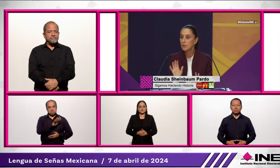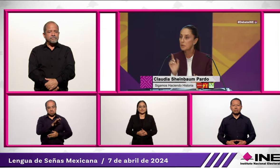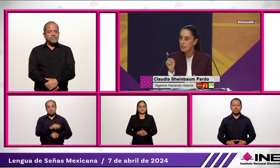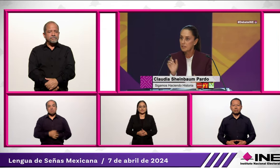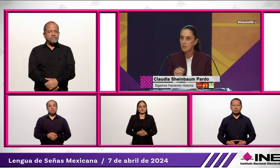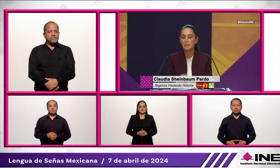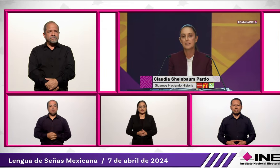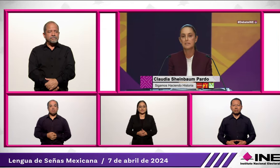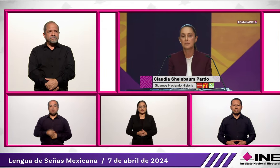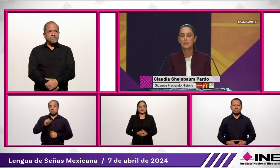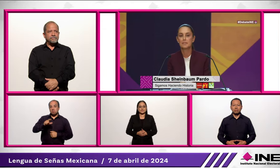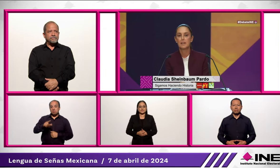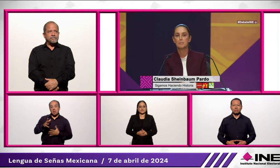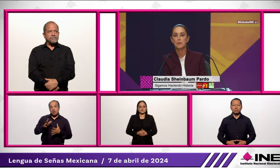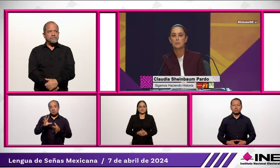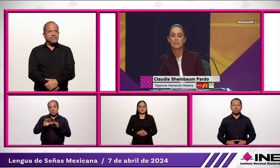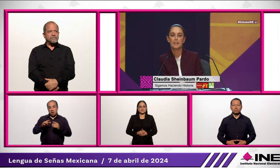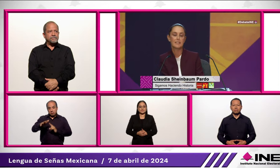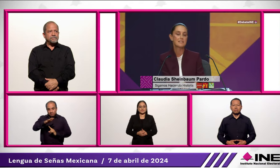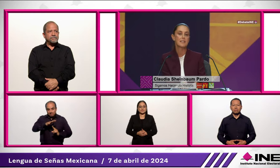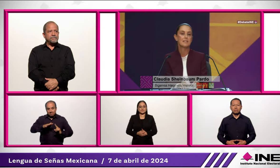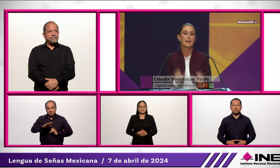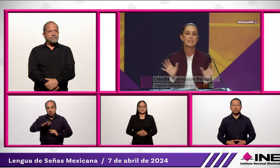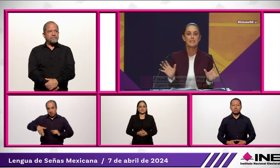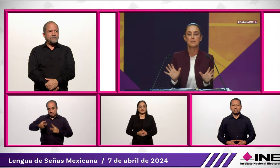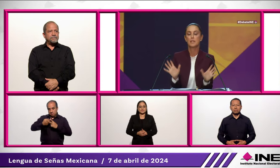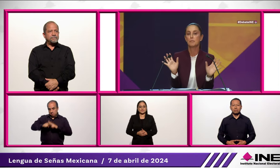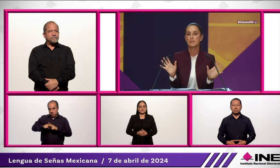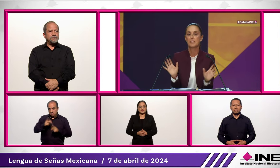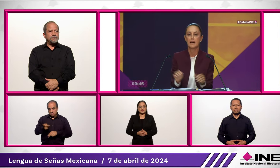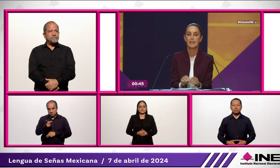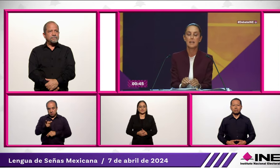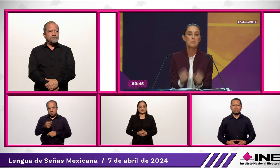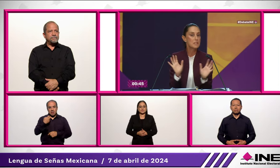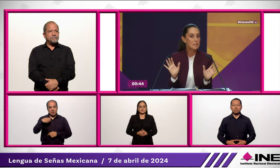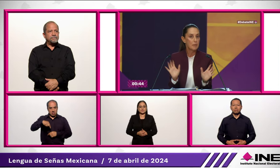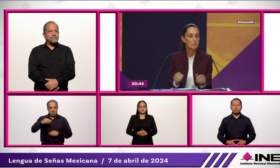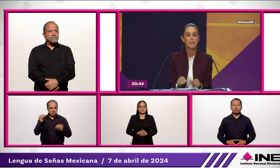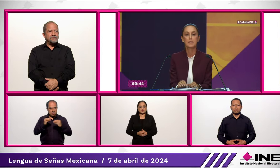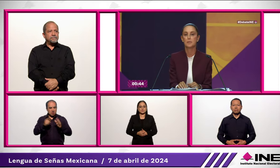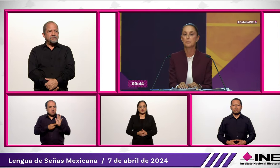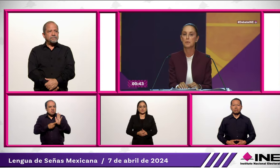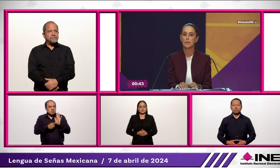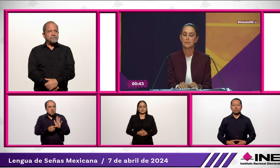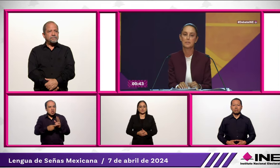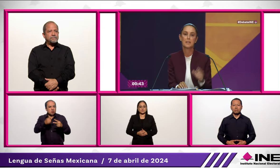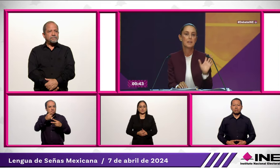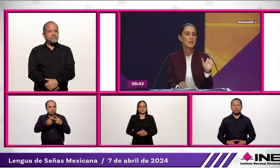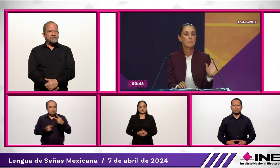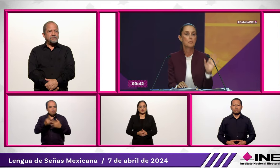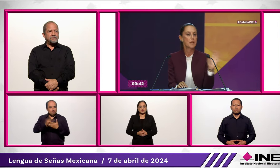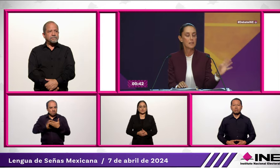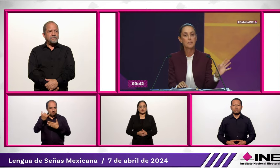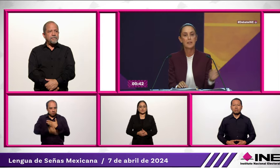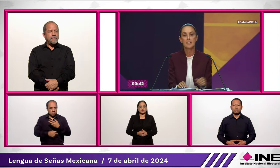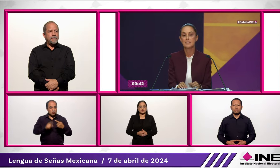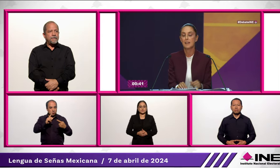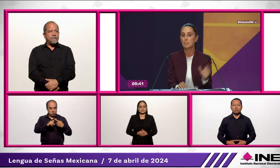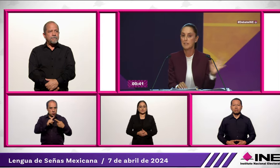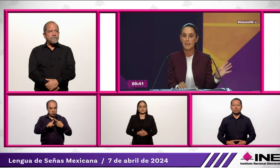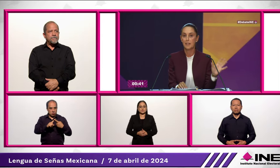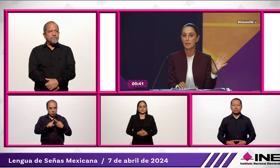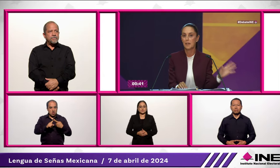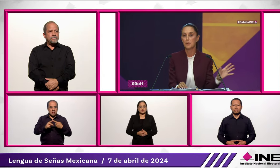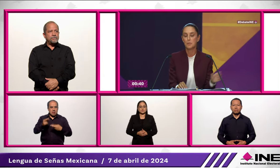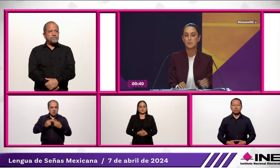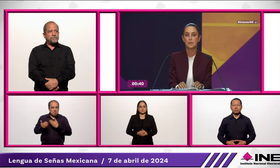quiero poner en contexto, antes de contestar la pregunta, que en este debate se van a presentar principalmente 2 proyectos. El proyecto de regresar